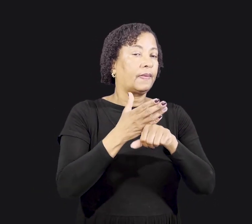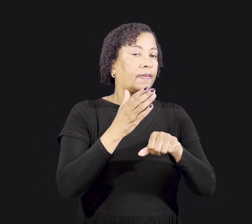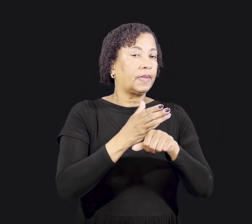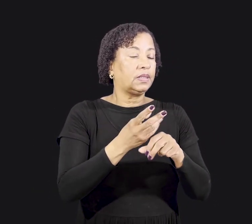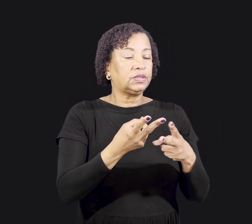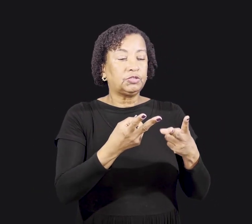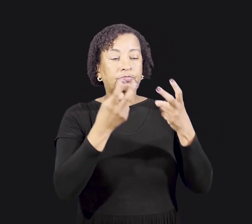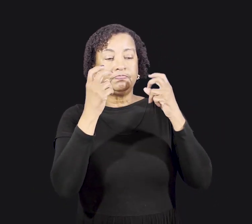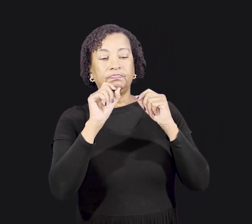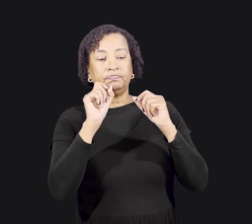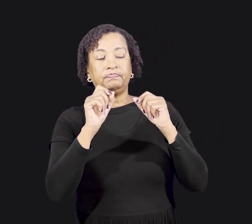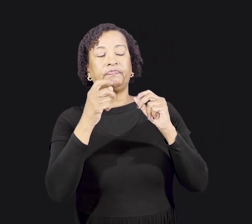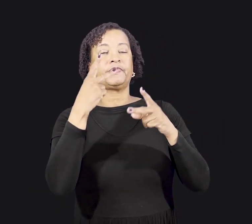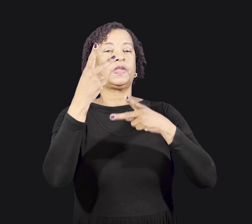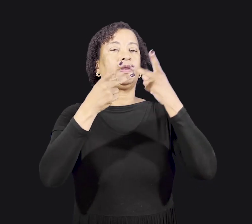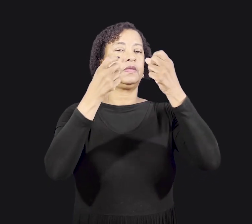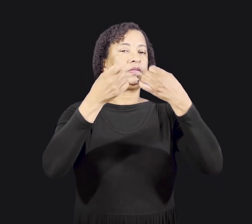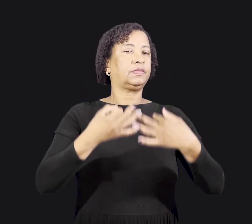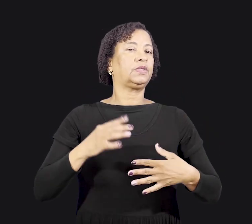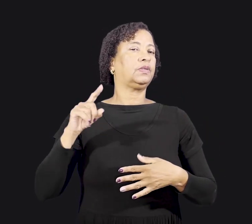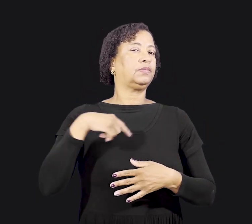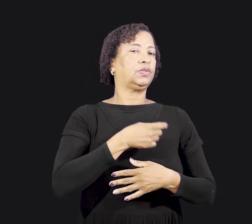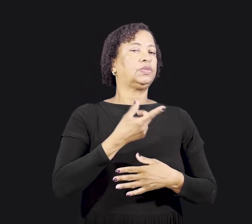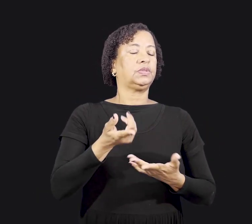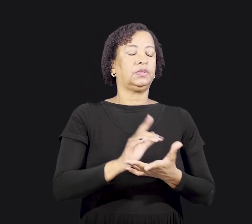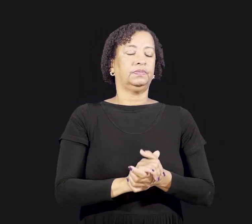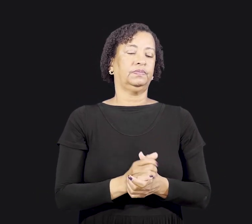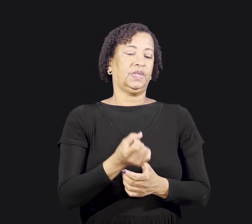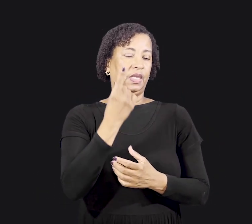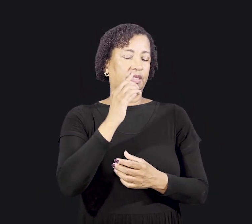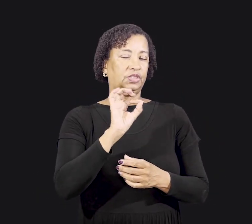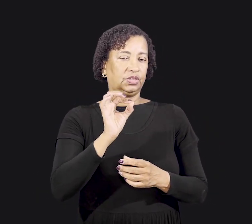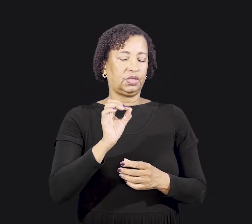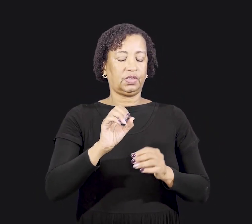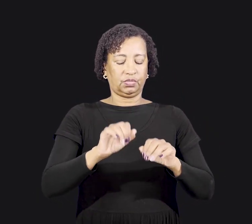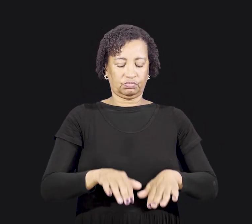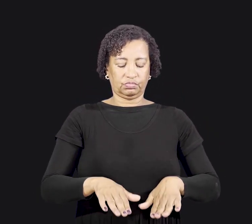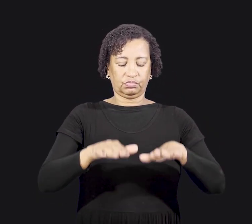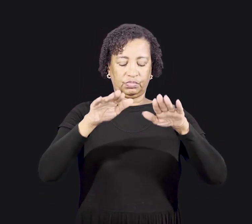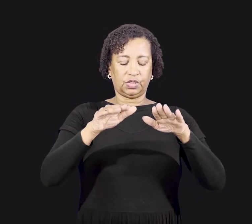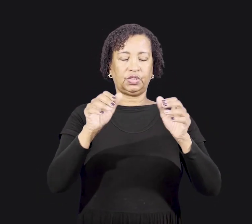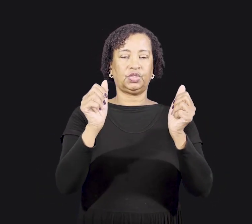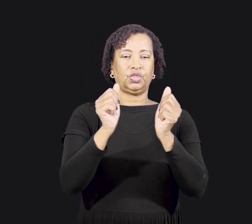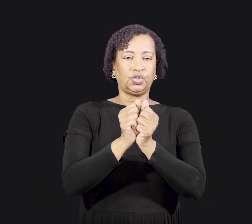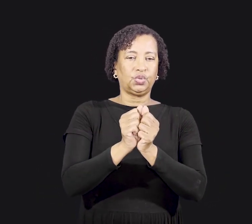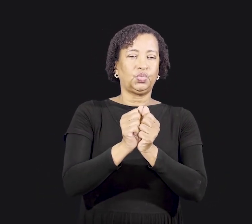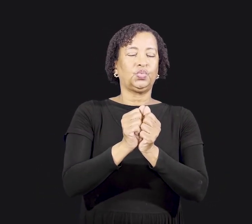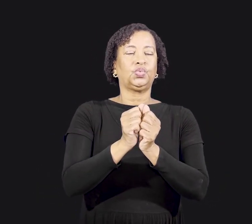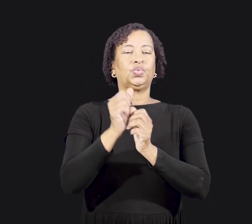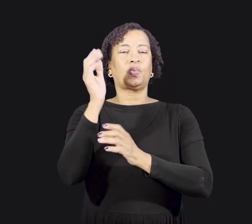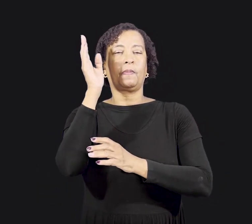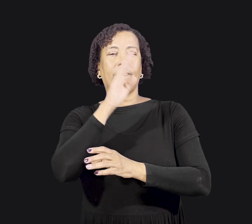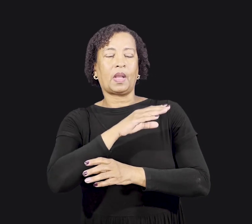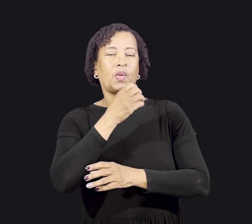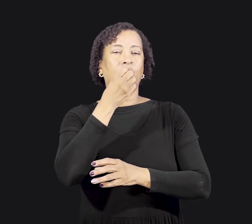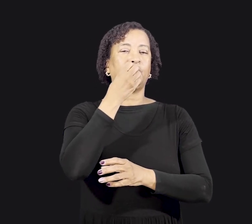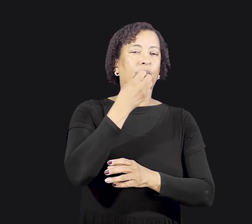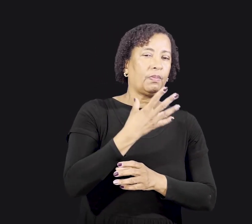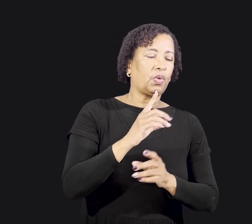parábola? Ela está nos dizendo que não é de se estranhar que o trigo cresça junto com o joio na igreja e que não dá para discernir